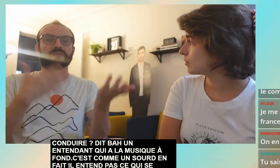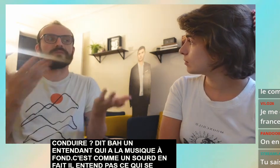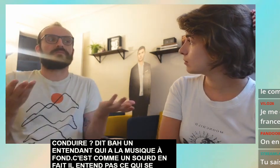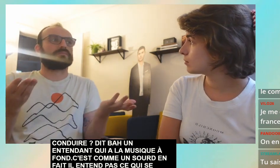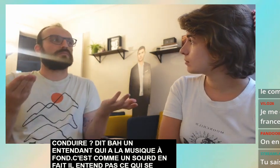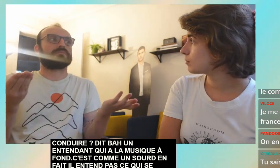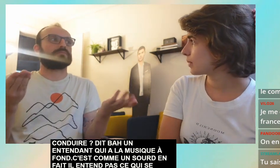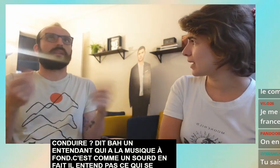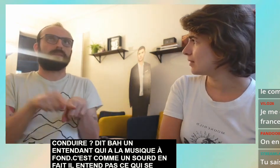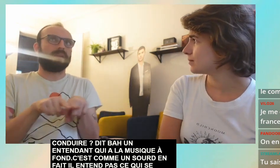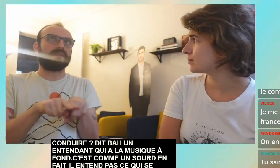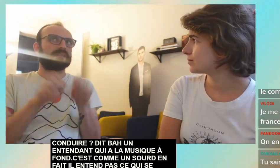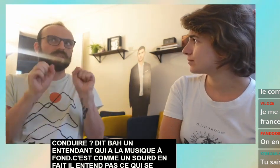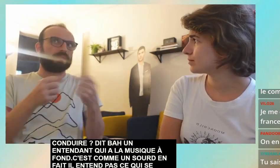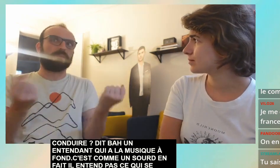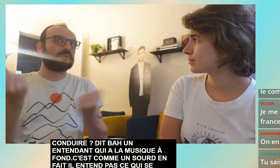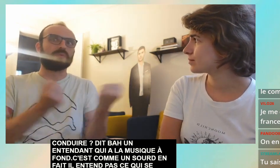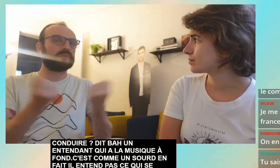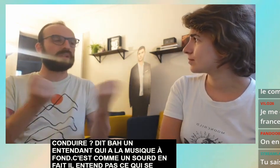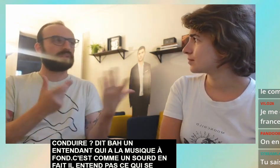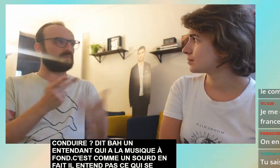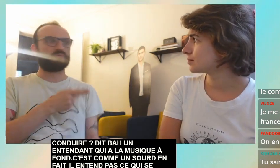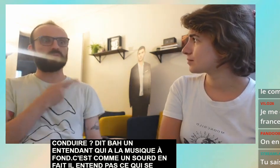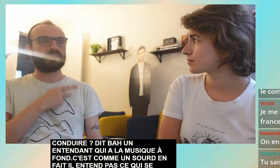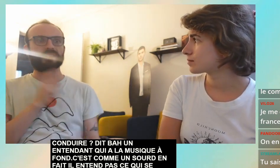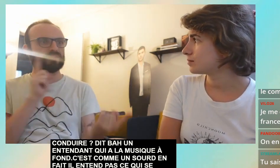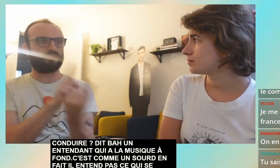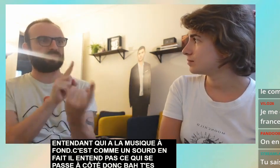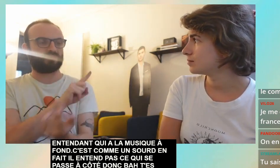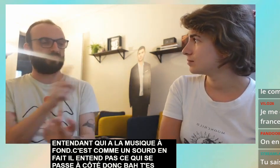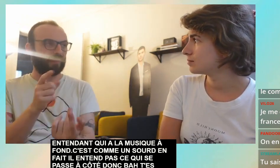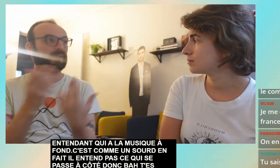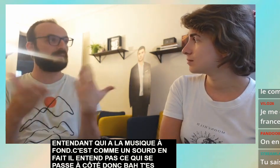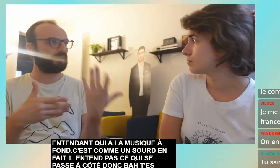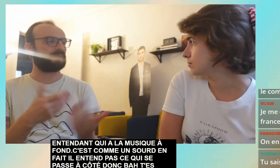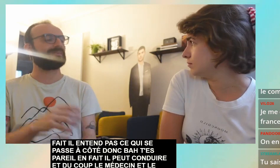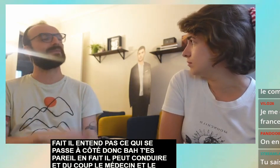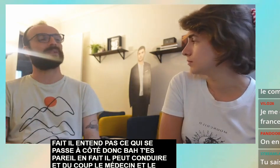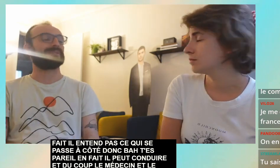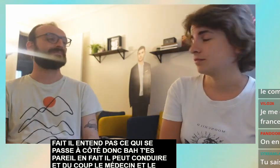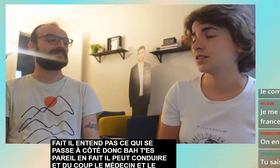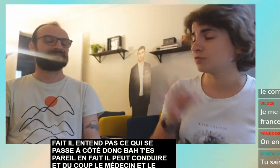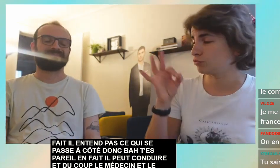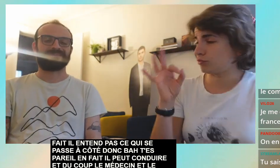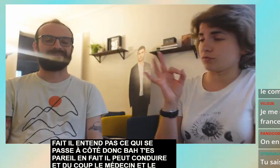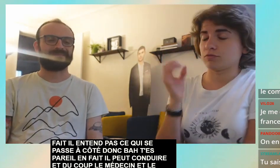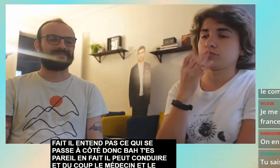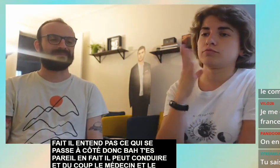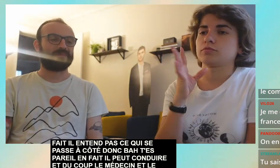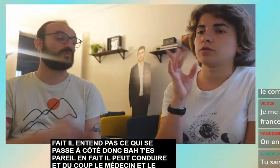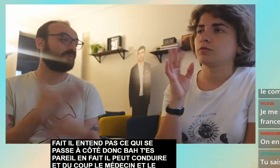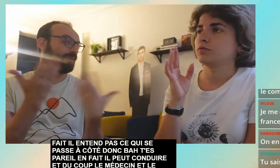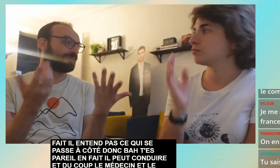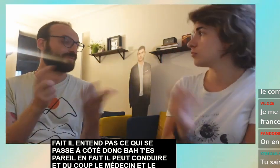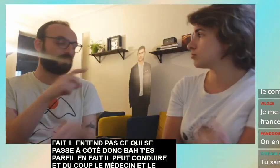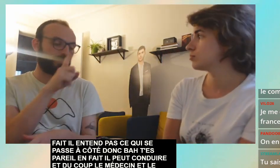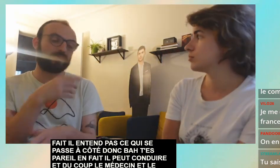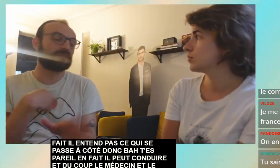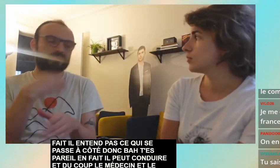Donc, bah, t'es Pareil. pareil, en fait. Il peut conduire et du coup, le médecin, il le rencontre pas. Enfin, voilà. Donc, voilà. Moi, je